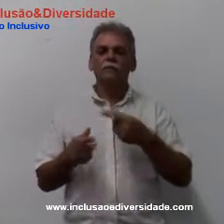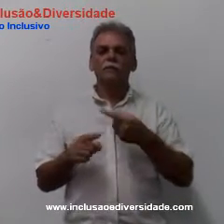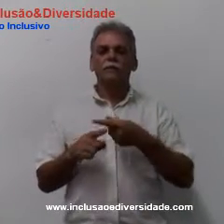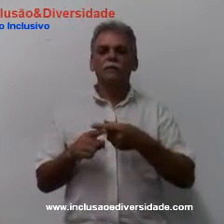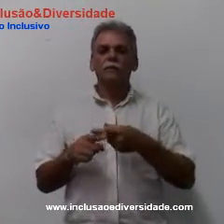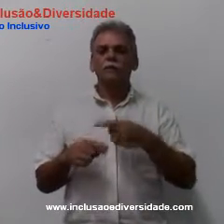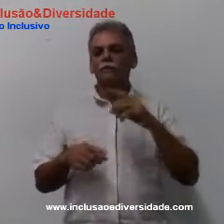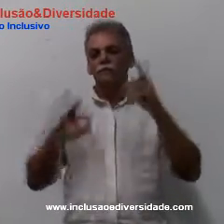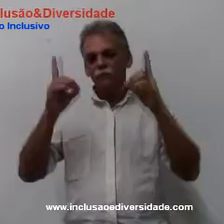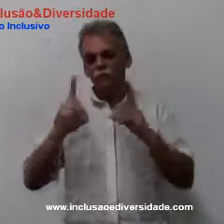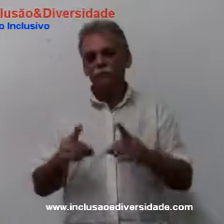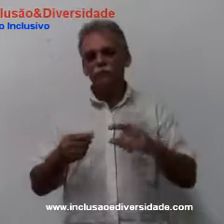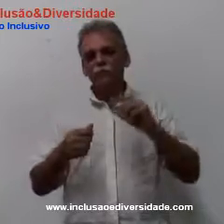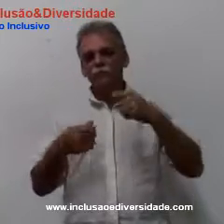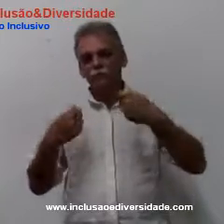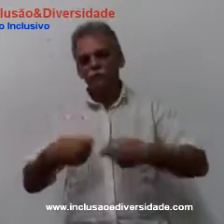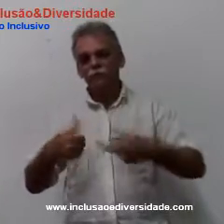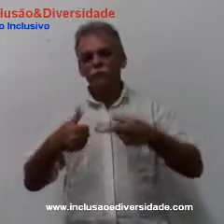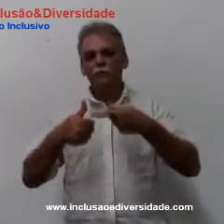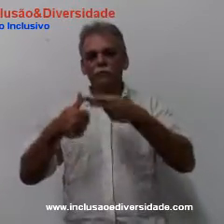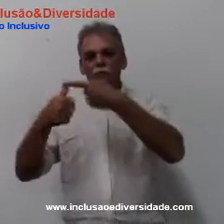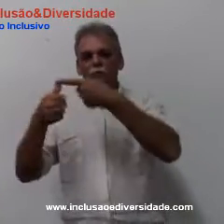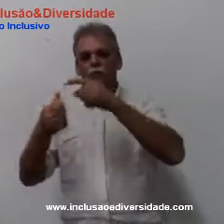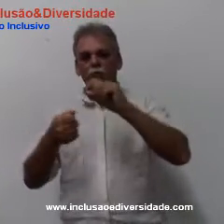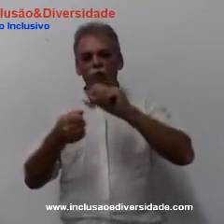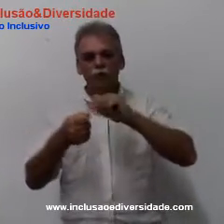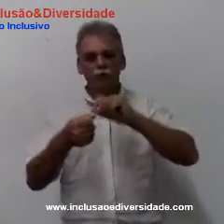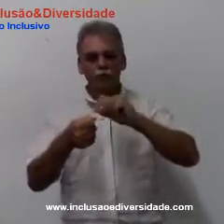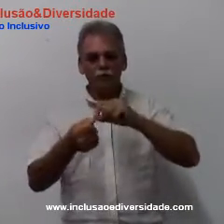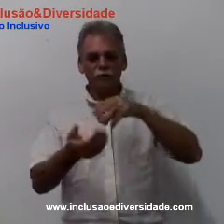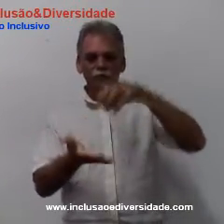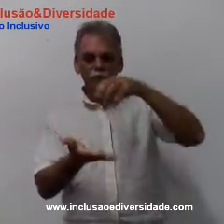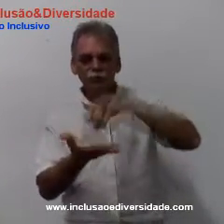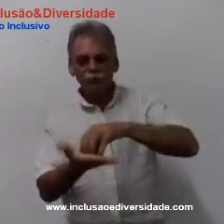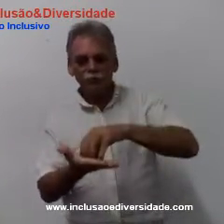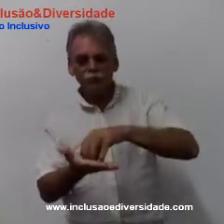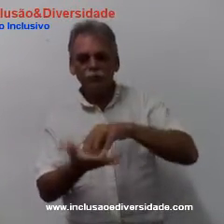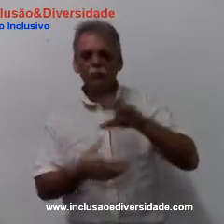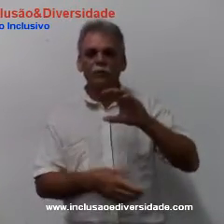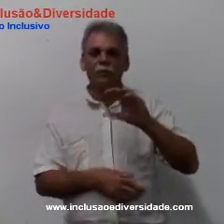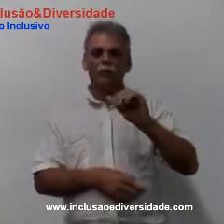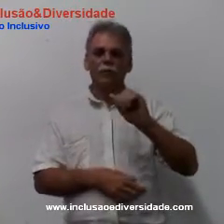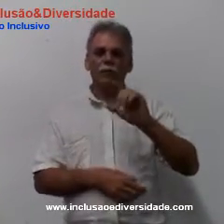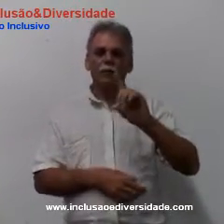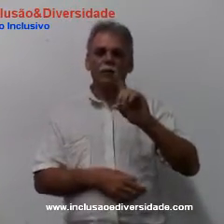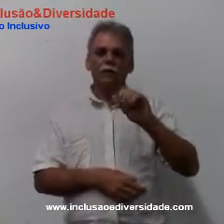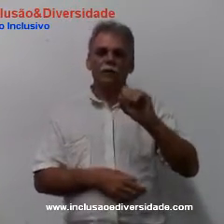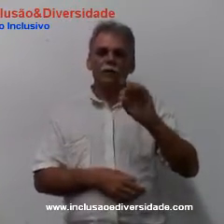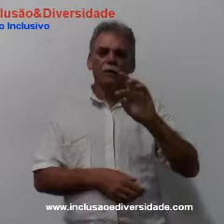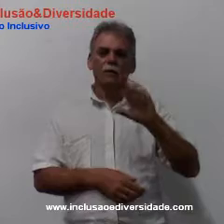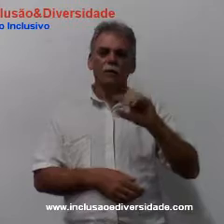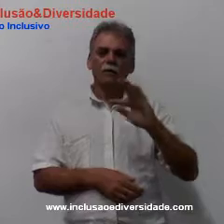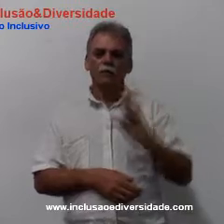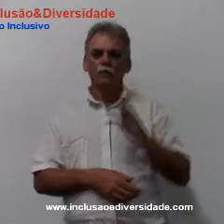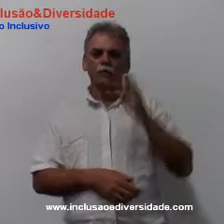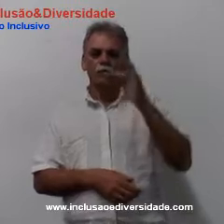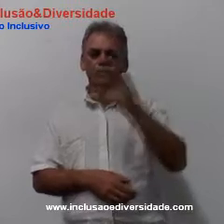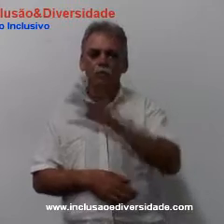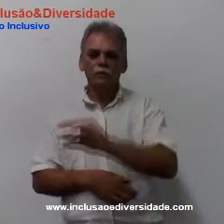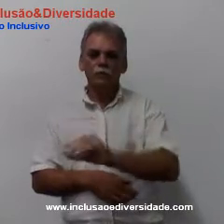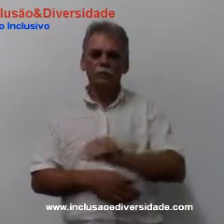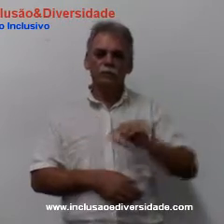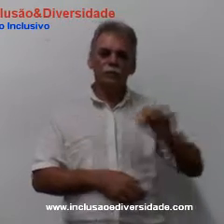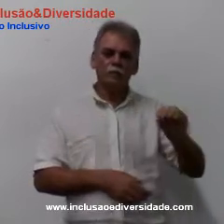ser cadastradas para ser transferidas para locais que tenham